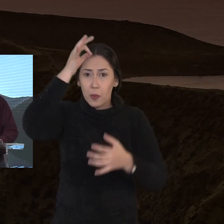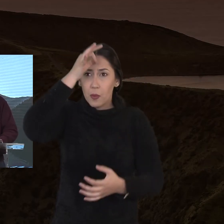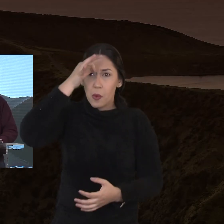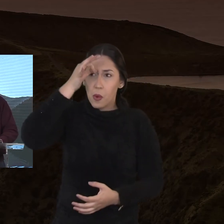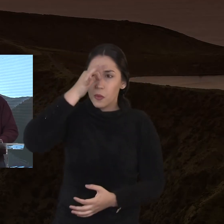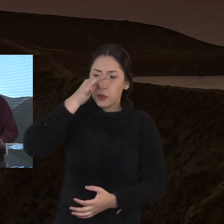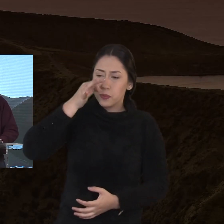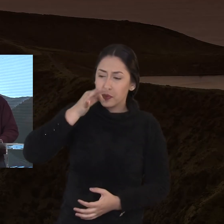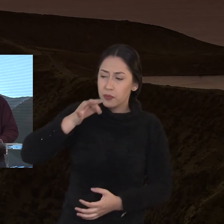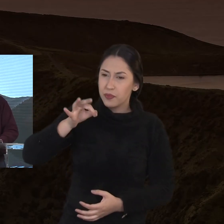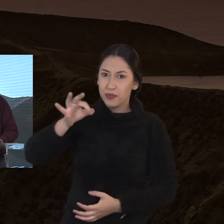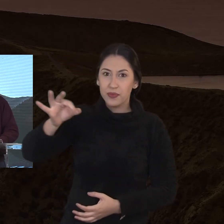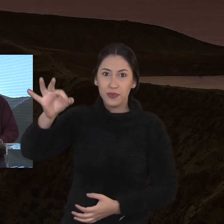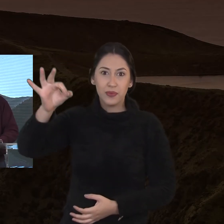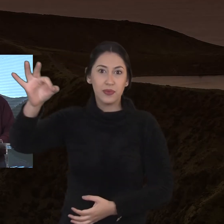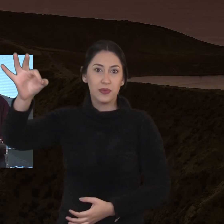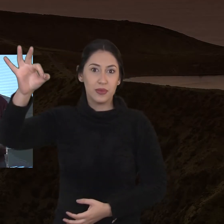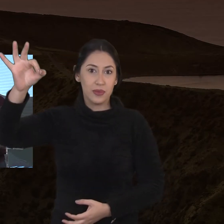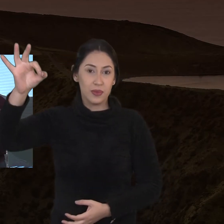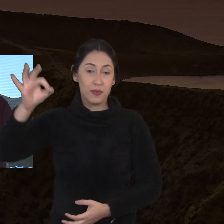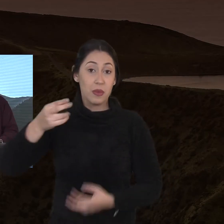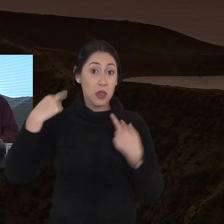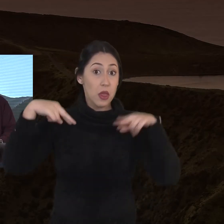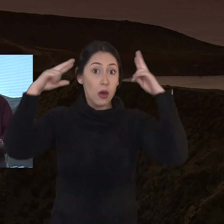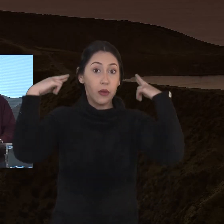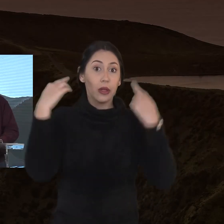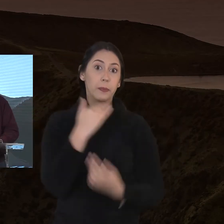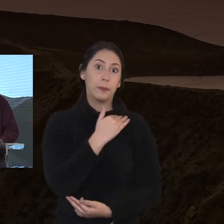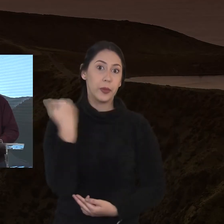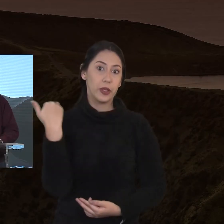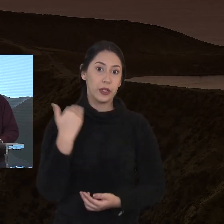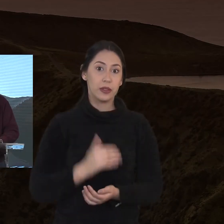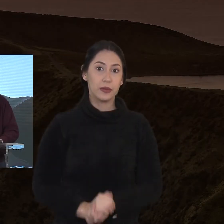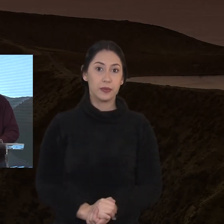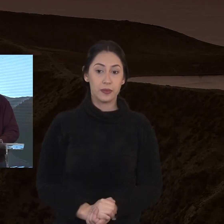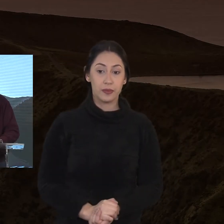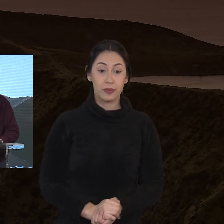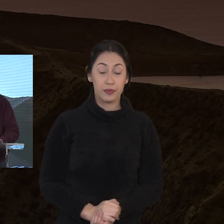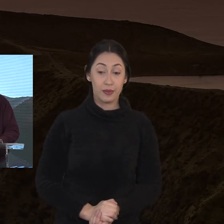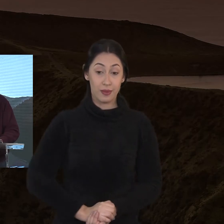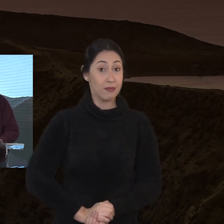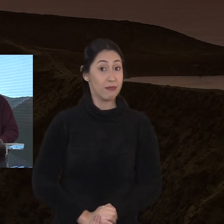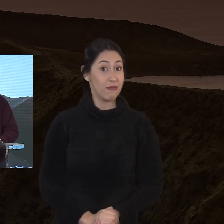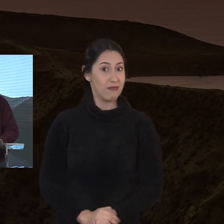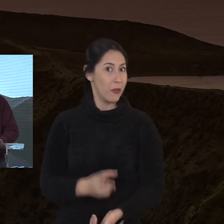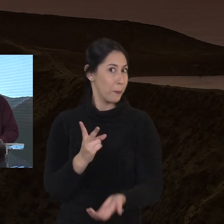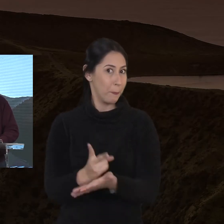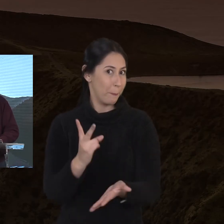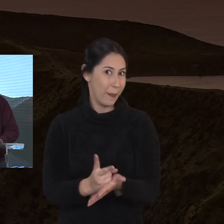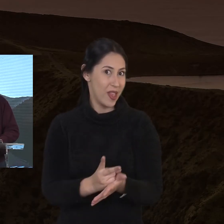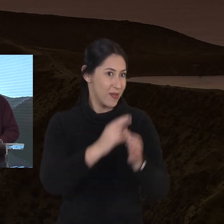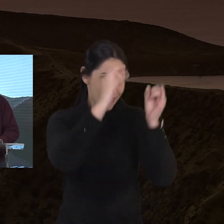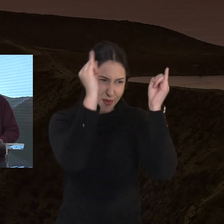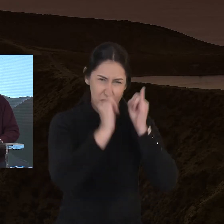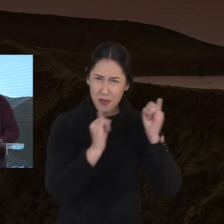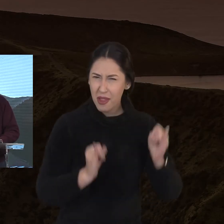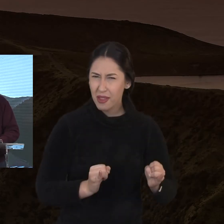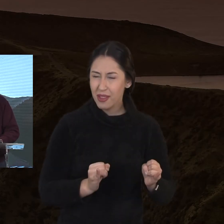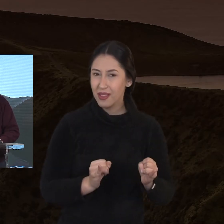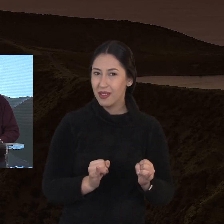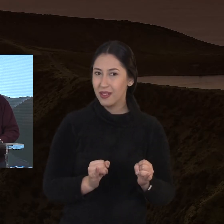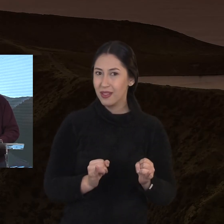até o cérebro para comer o cérebro e mataram a ovelha é justamente belzebu significa o senhor das